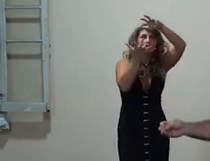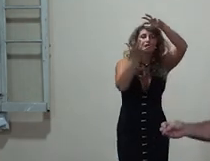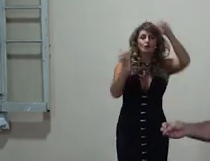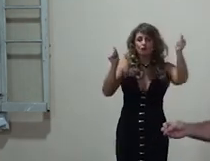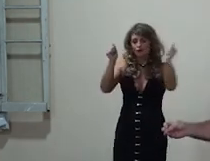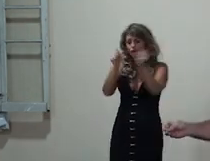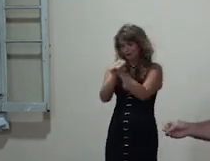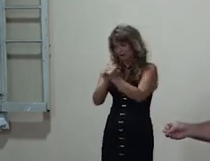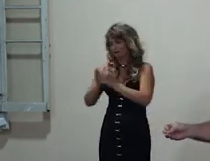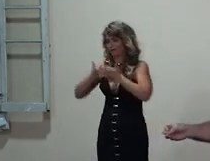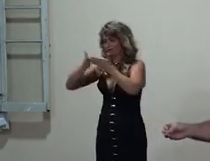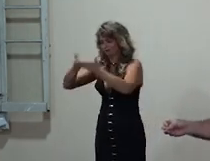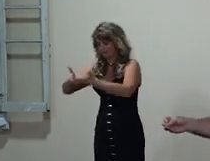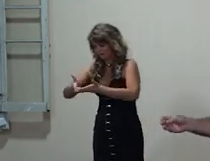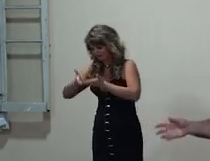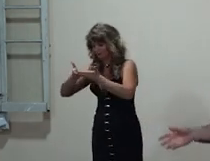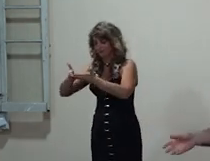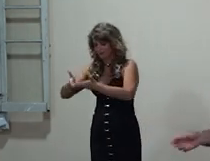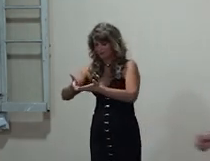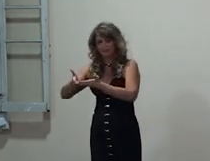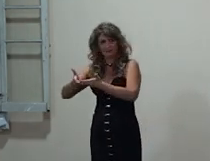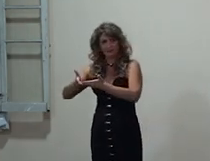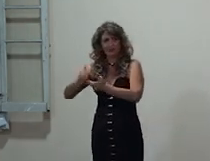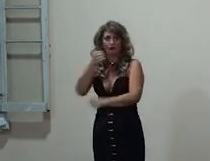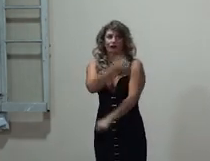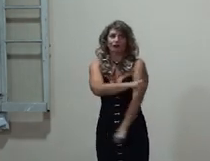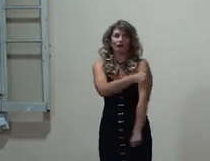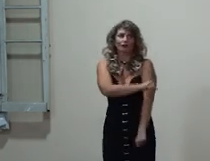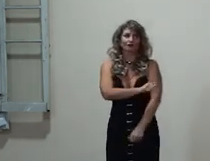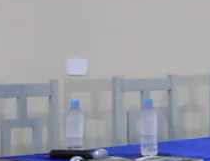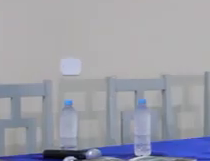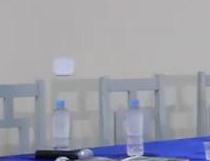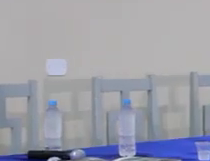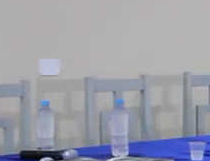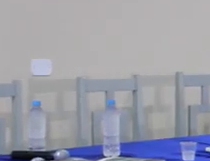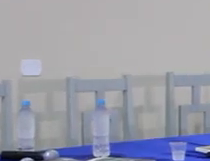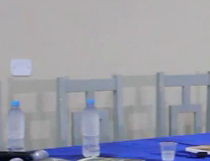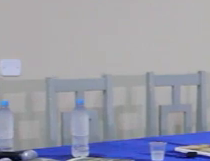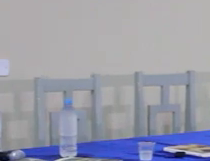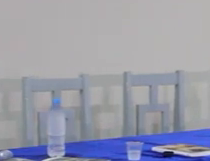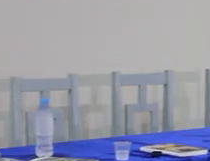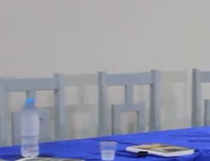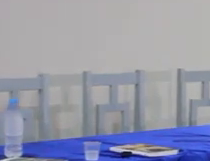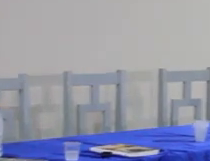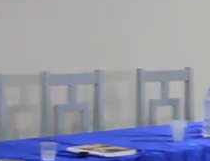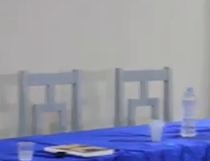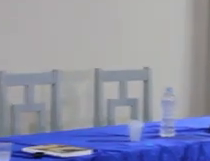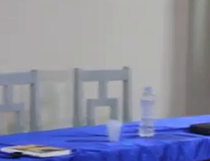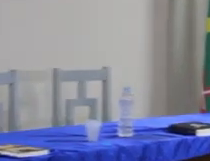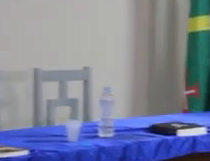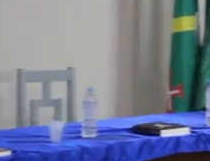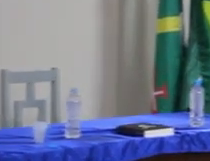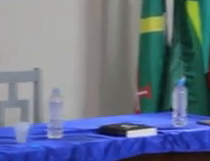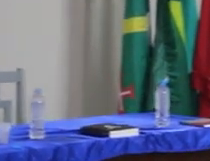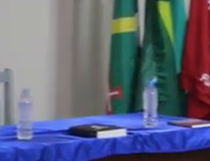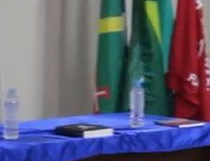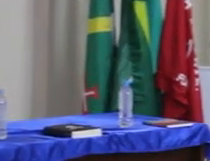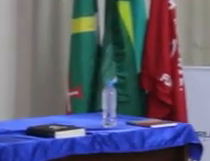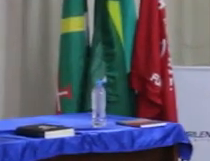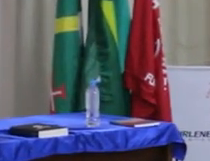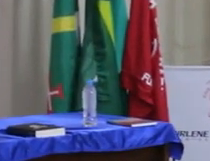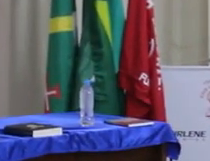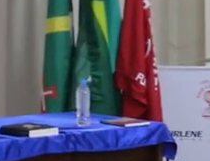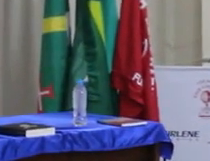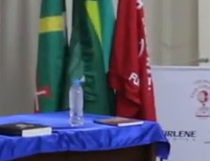Porto do Rio de Janeiro. Uma cidade precisa, portuária, precisa